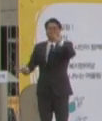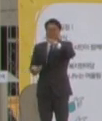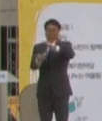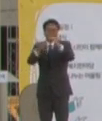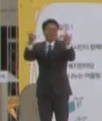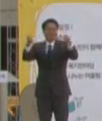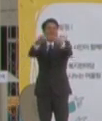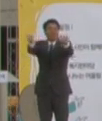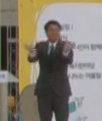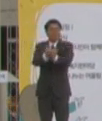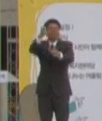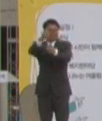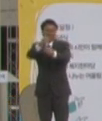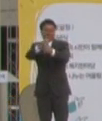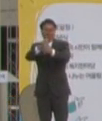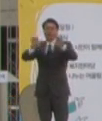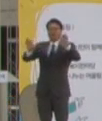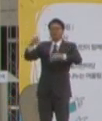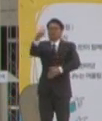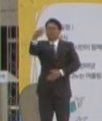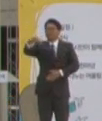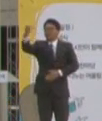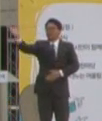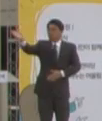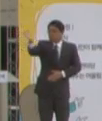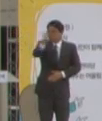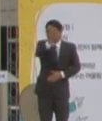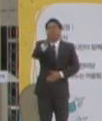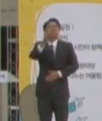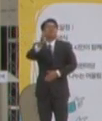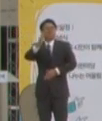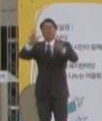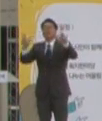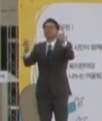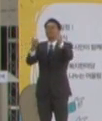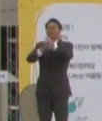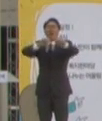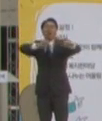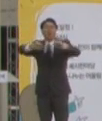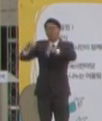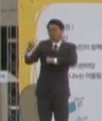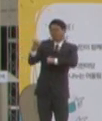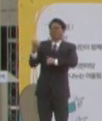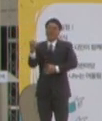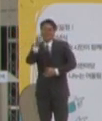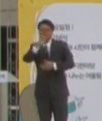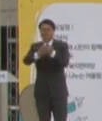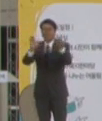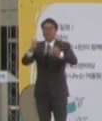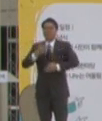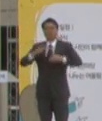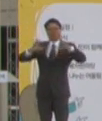그런 팀이고요. 저희가 2013년도부터 시작을 해서 지금 이렇게 활발하게 활동을 하고 있습니다.